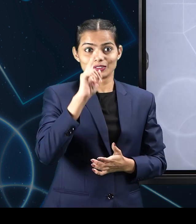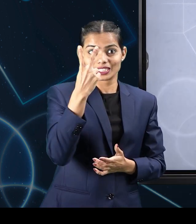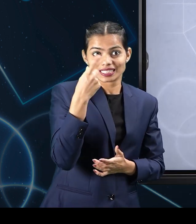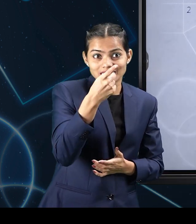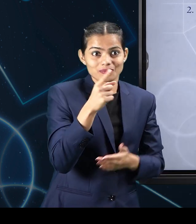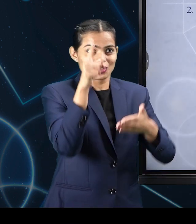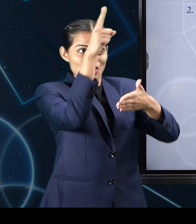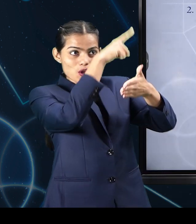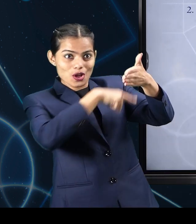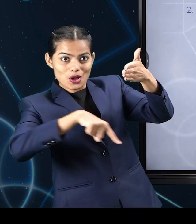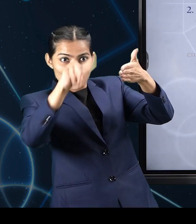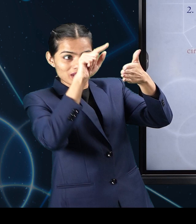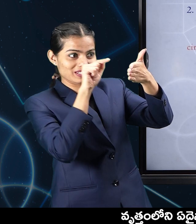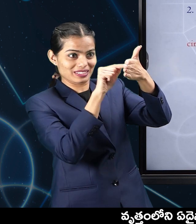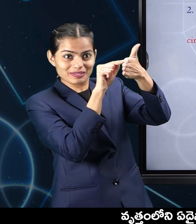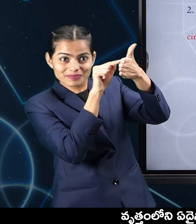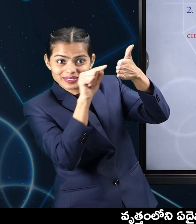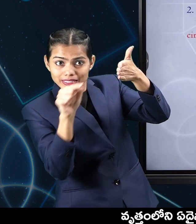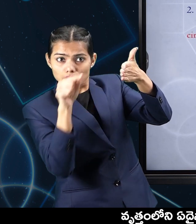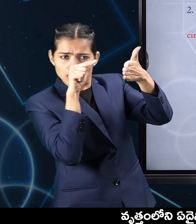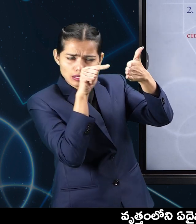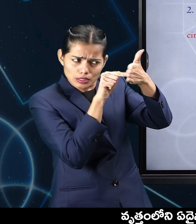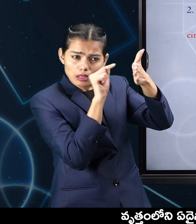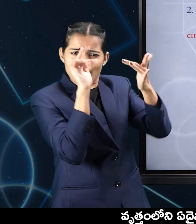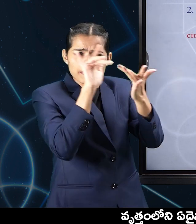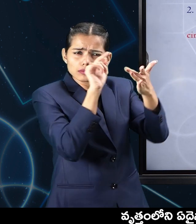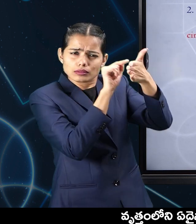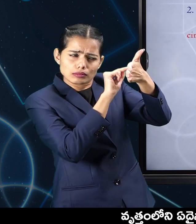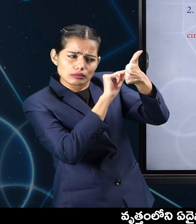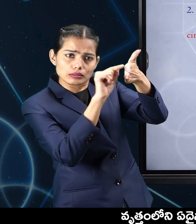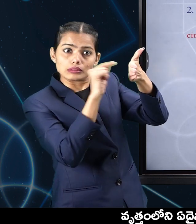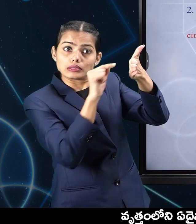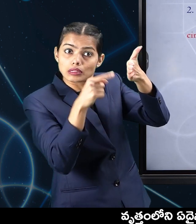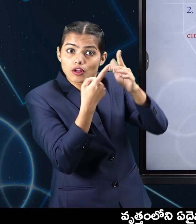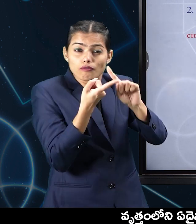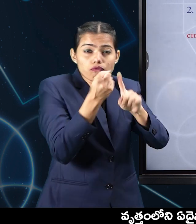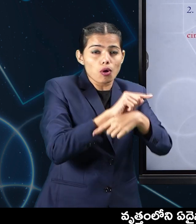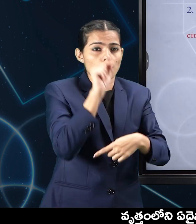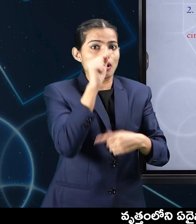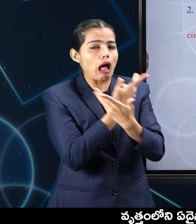రెండు వ్యాసార్థం. వృత్తంలోని ఏదైనా బిందువు నుండి స్థిర బిందువుకు దూరం